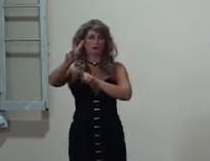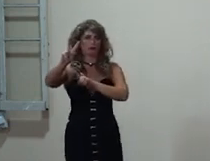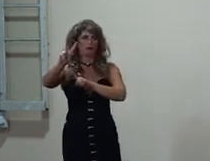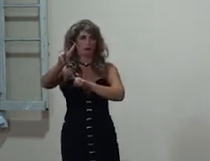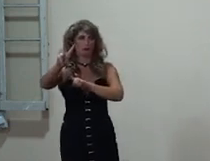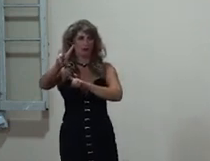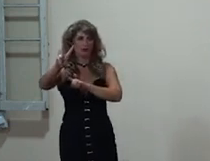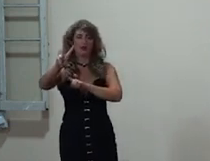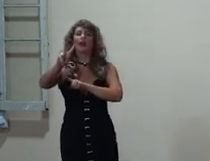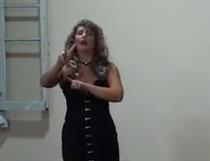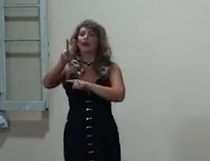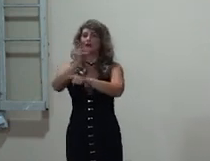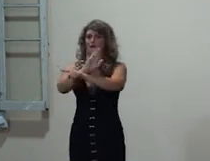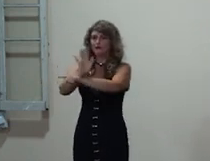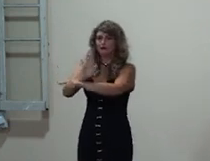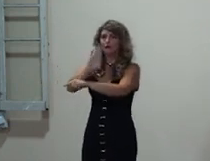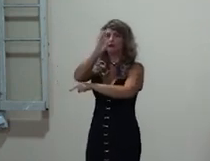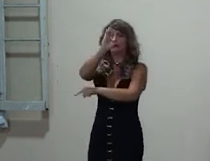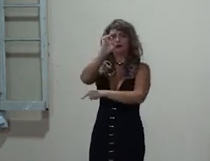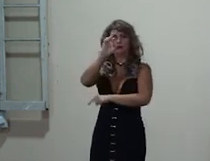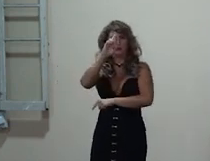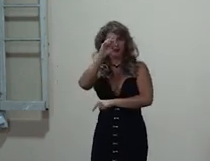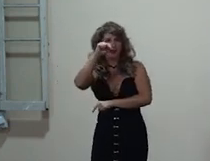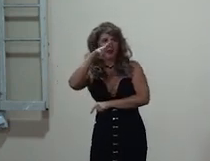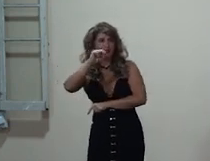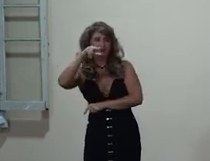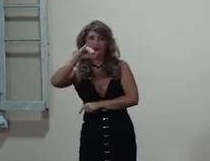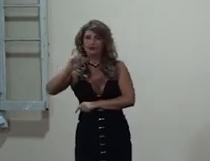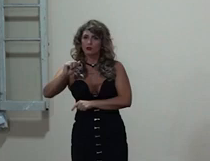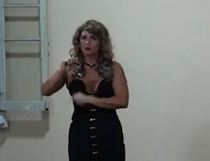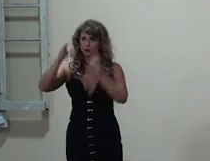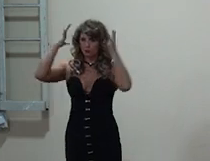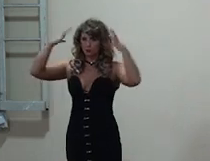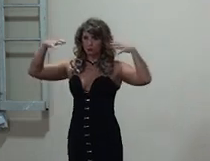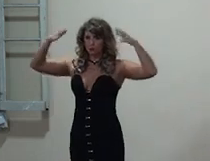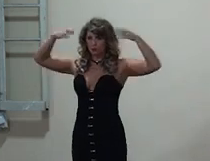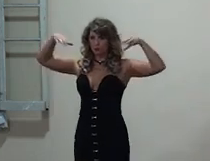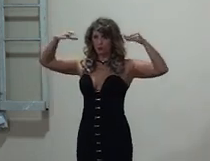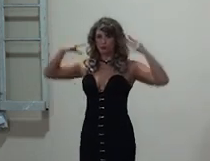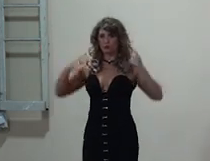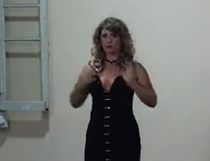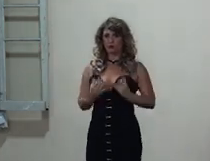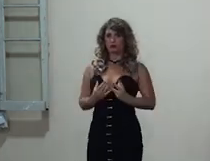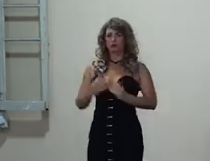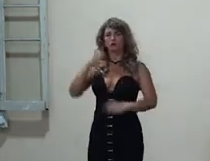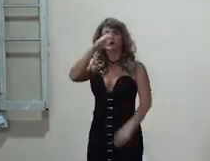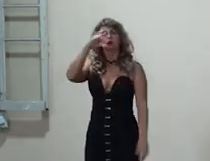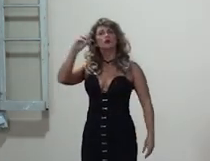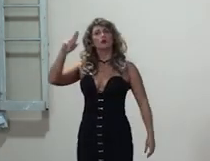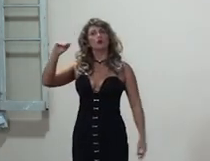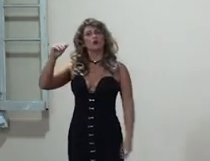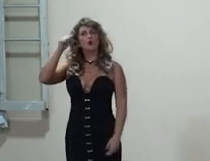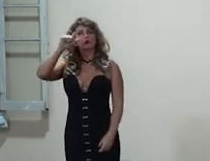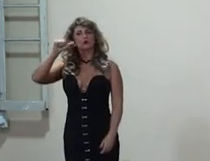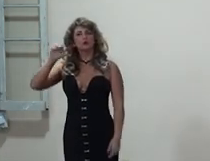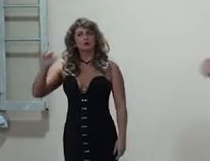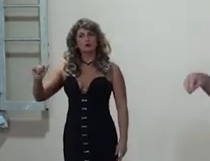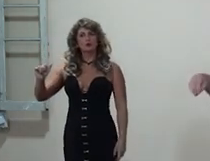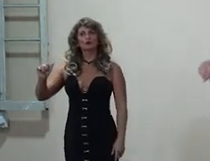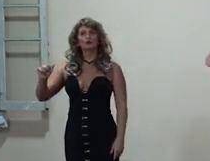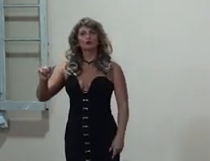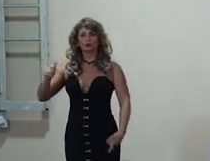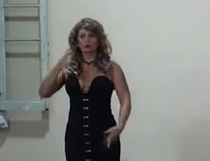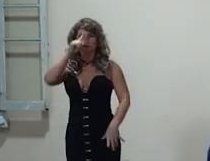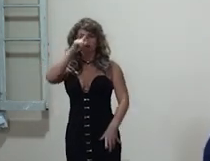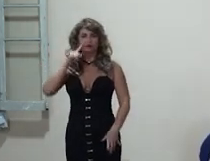é da Berenice Mendes, falando sobre o Barão do Cerro Azul. E o Erson Capri, que depois